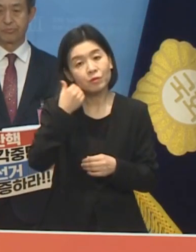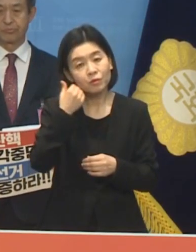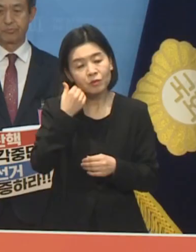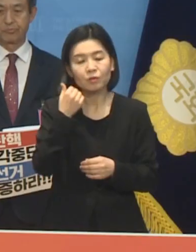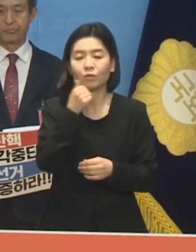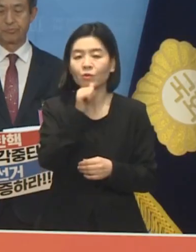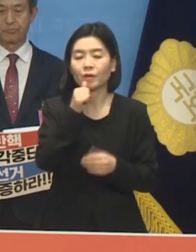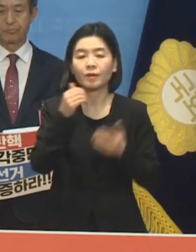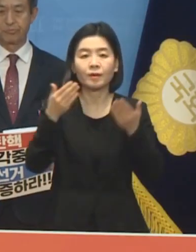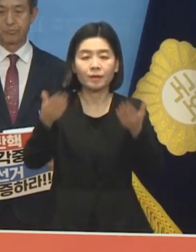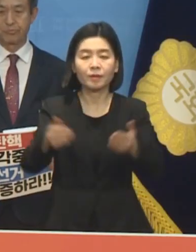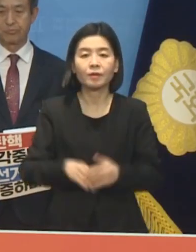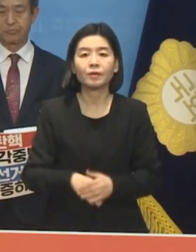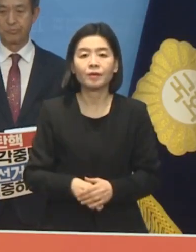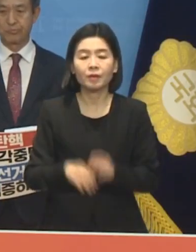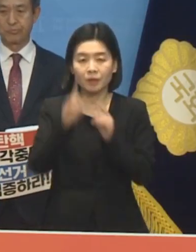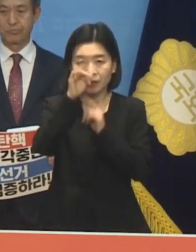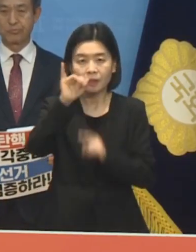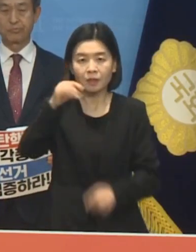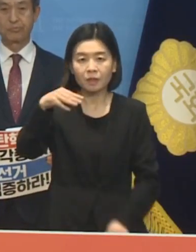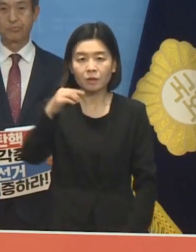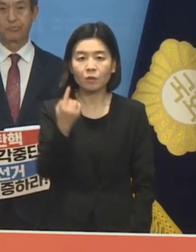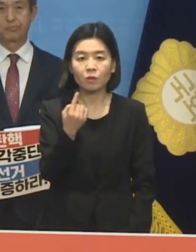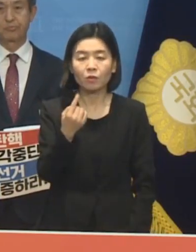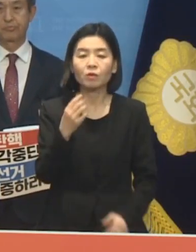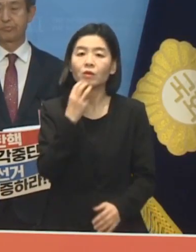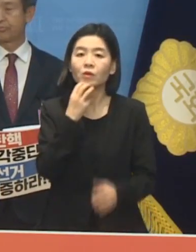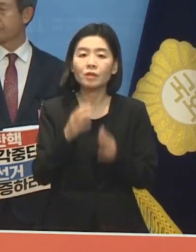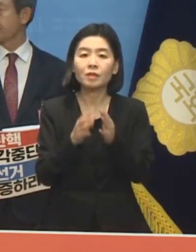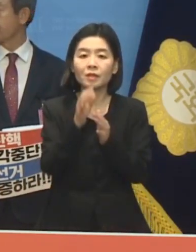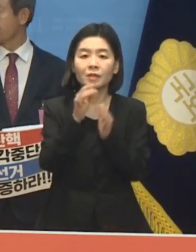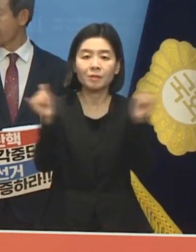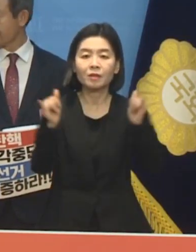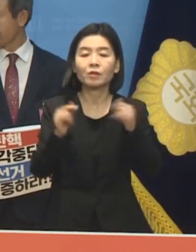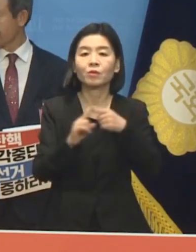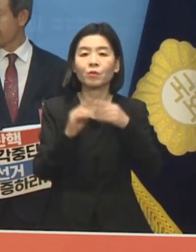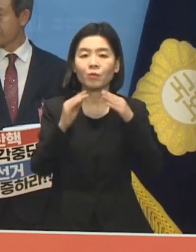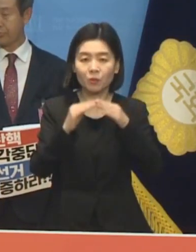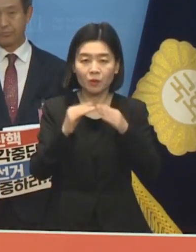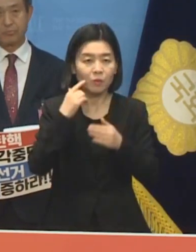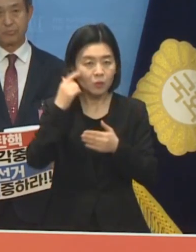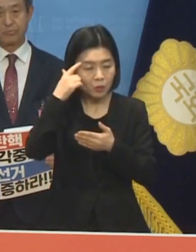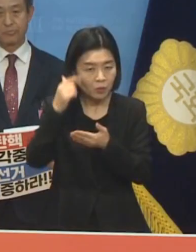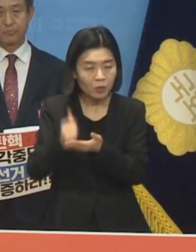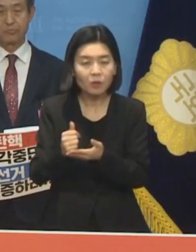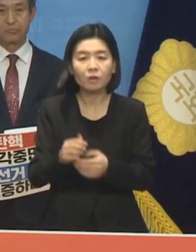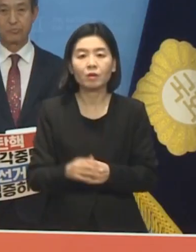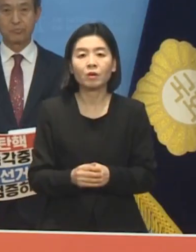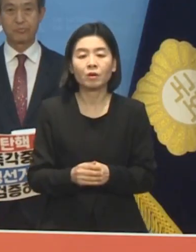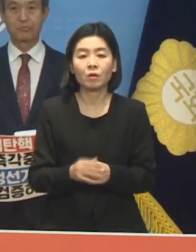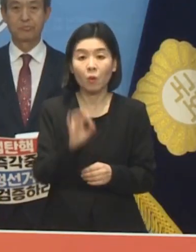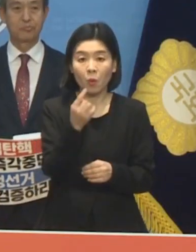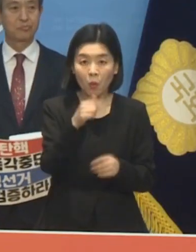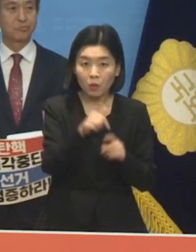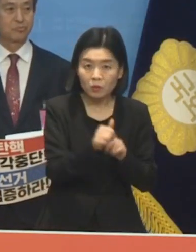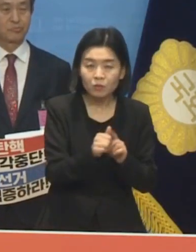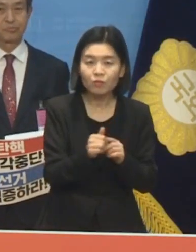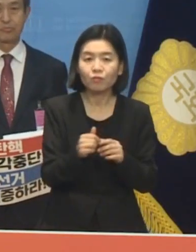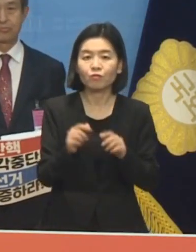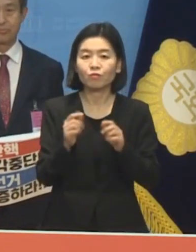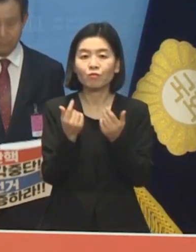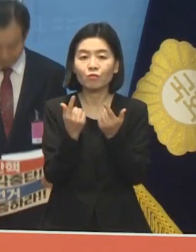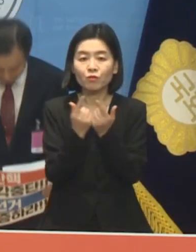우선 그 2로 서울시민교회 목사님 인사하시죠. 네. 그리고 옥재부